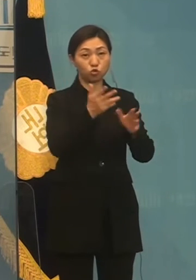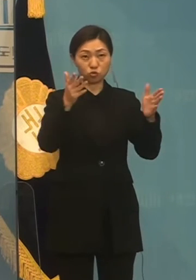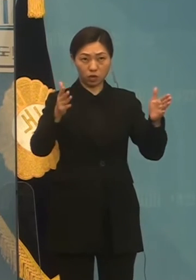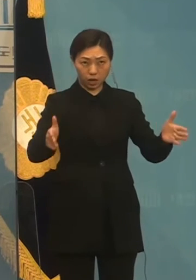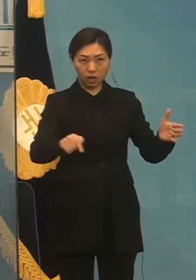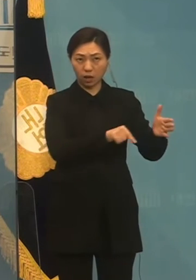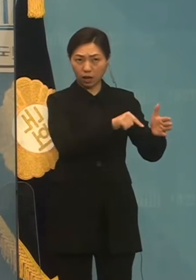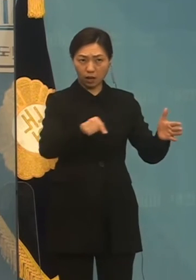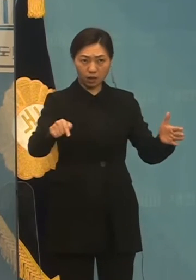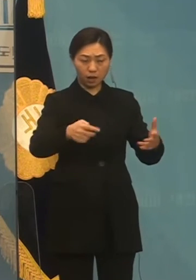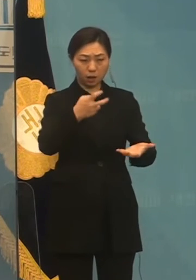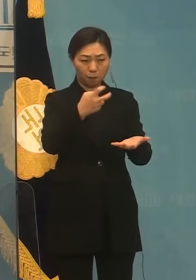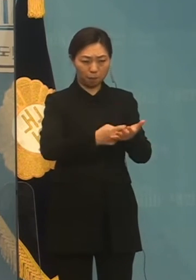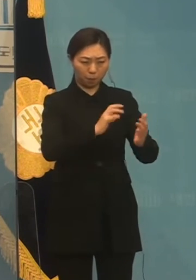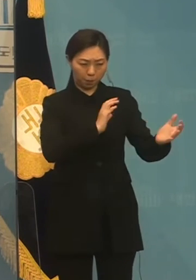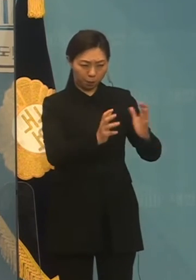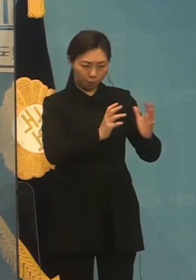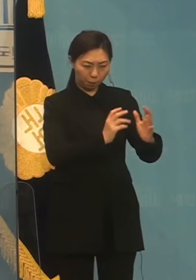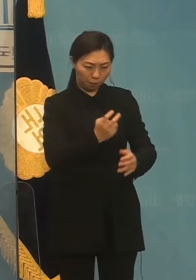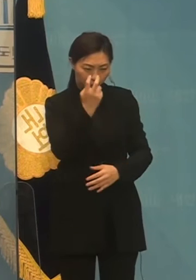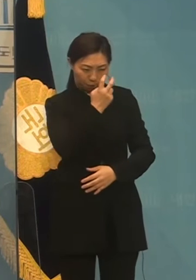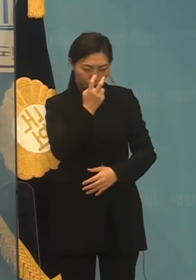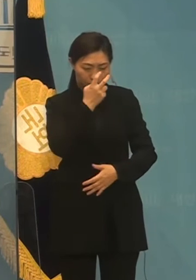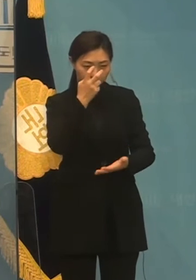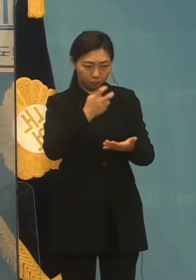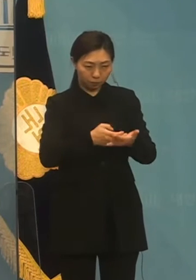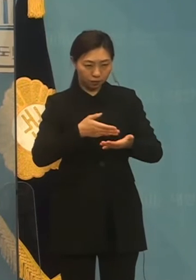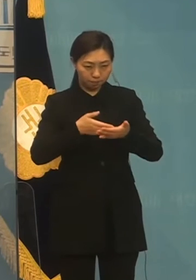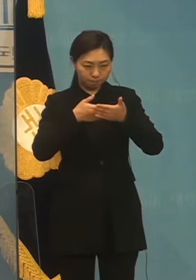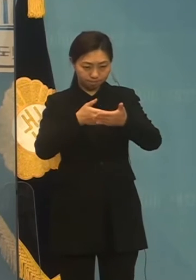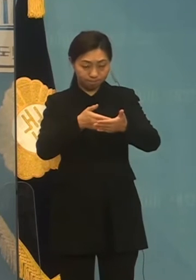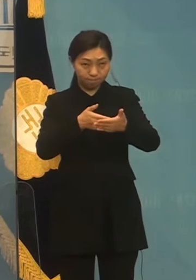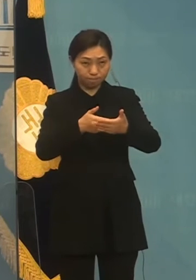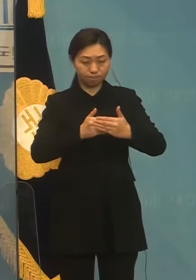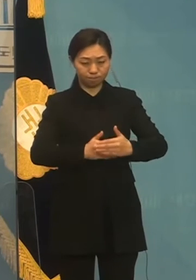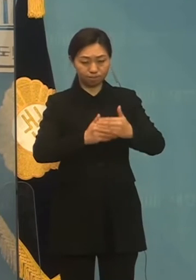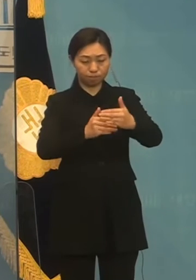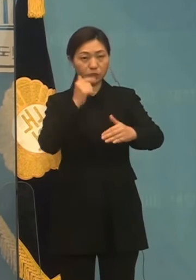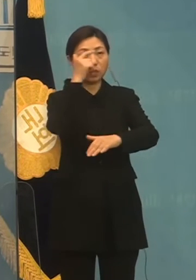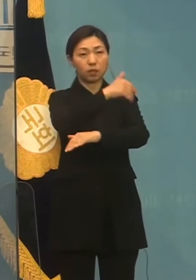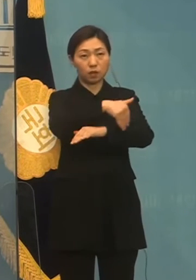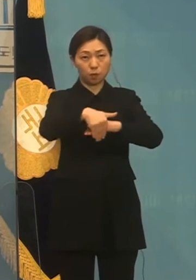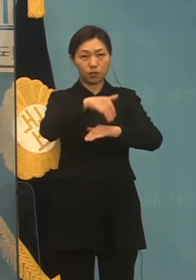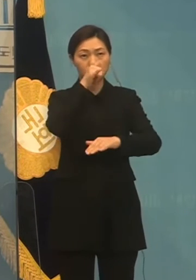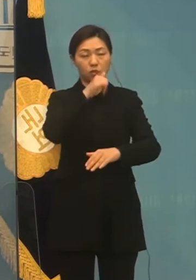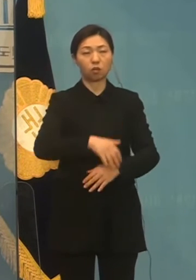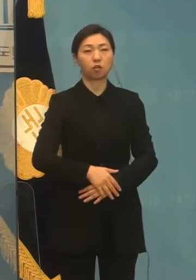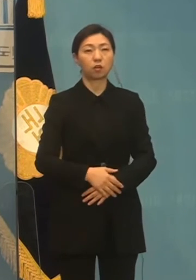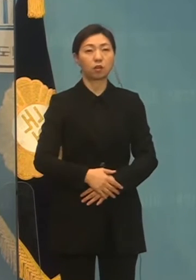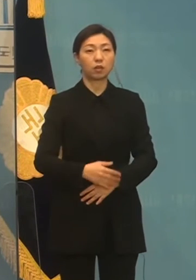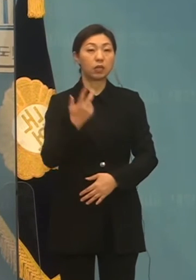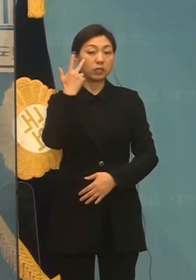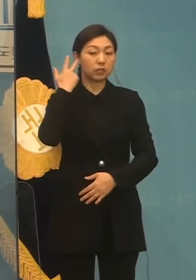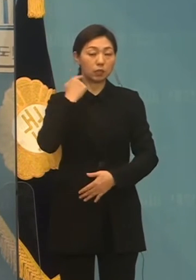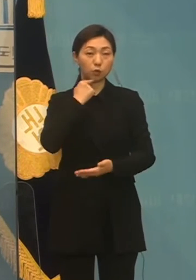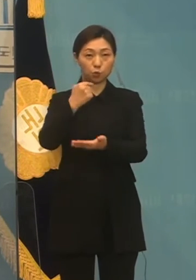등 다수의 법안 심사 일정이 예정됐습니다. 다음은 지난주 접수된